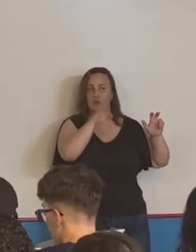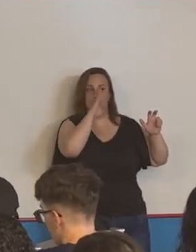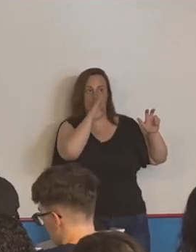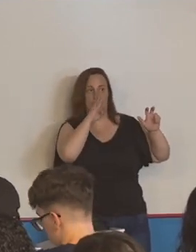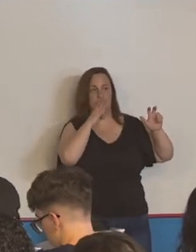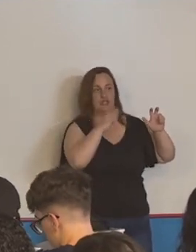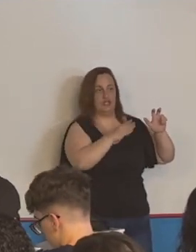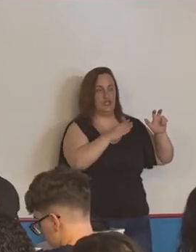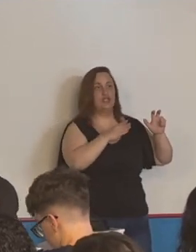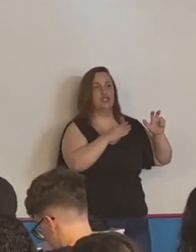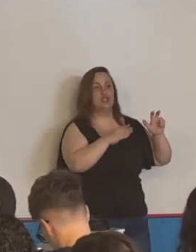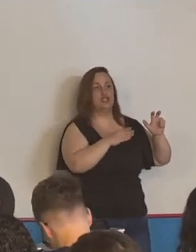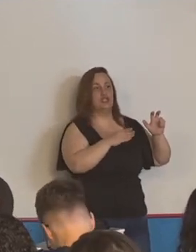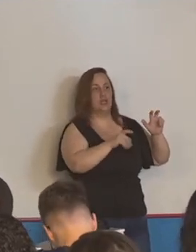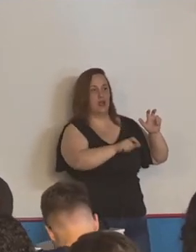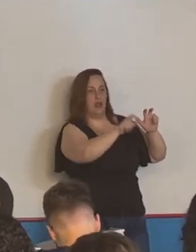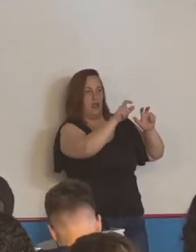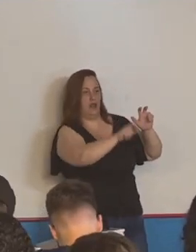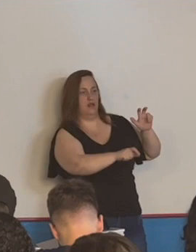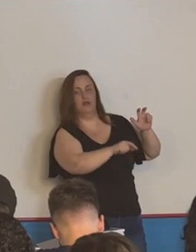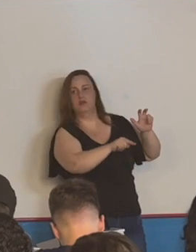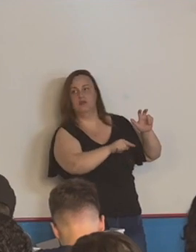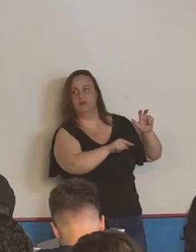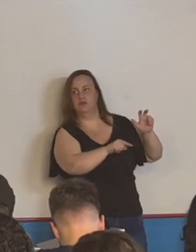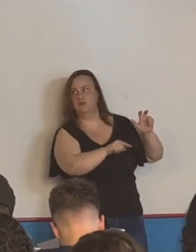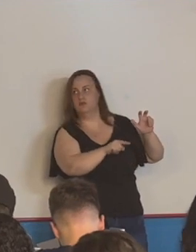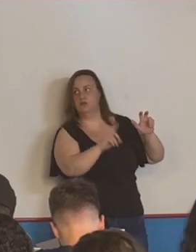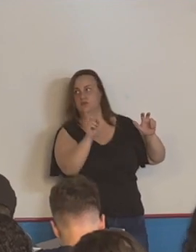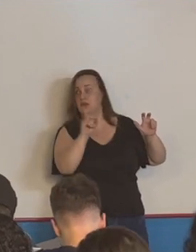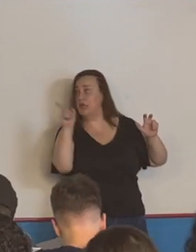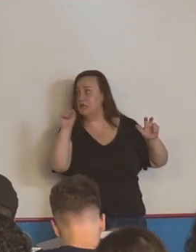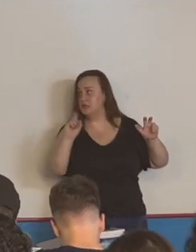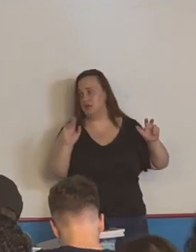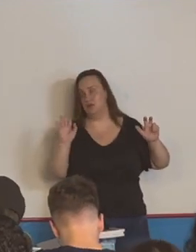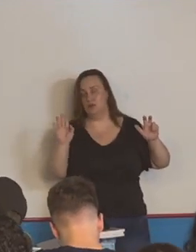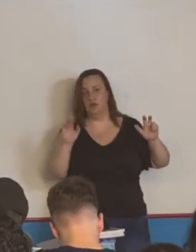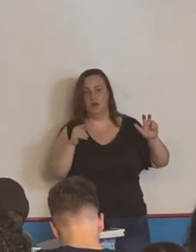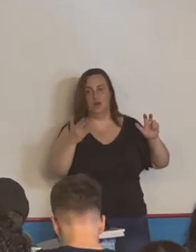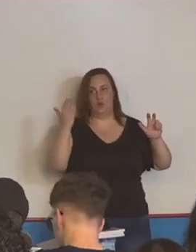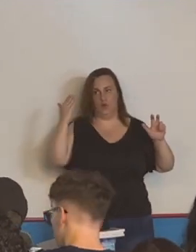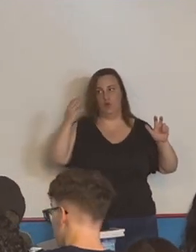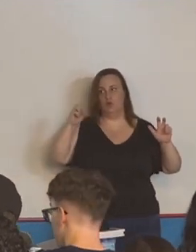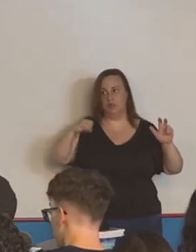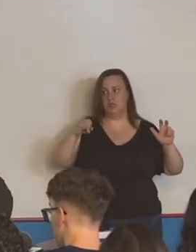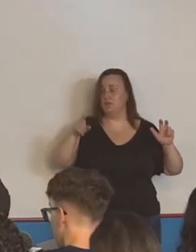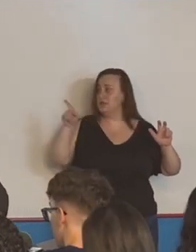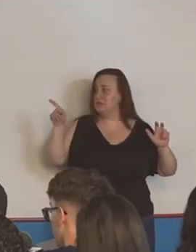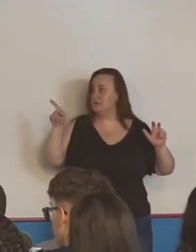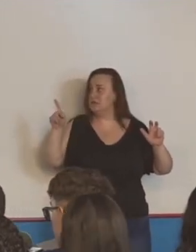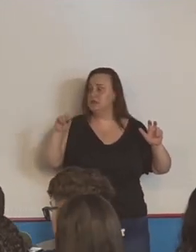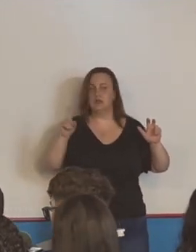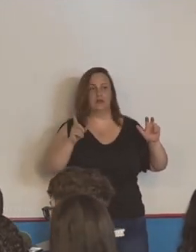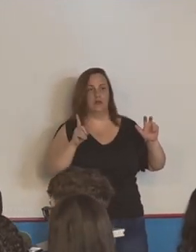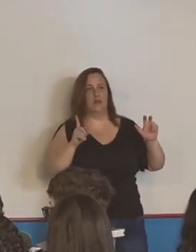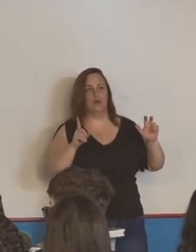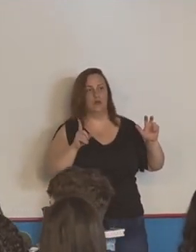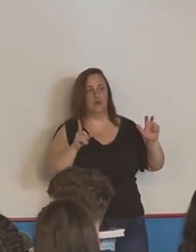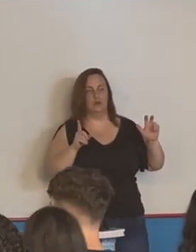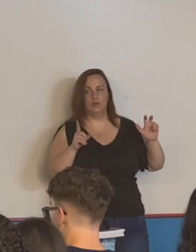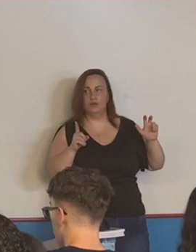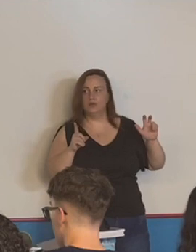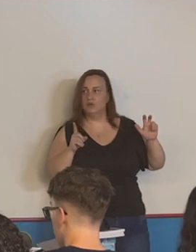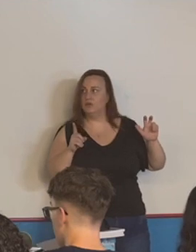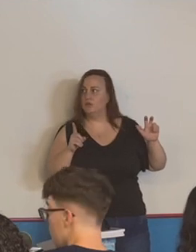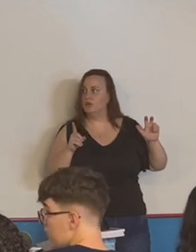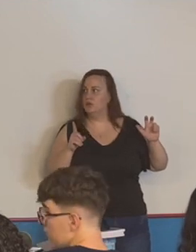diretamente sobre uma questão, esse trabalho não, mas o anterior a ele, sim, fala sobre